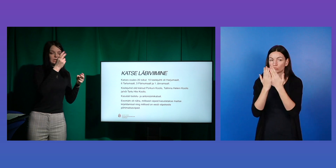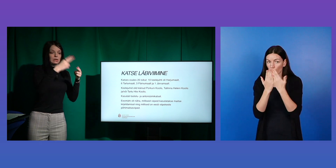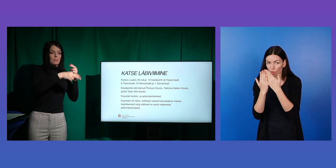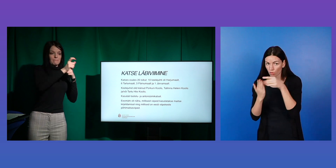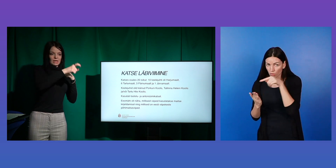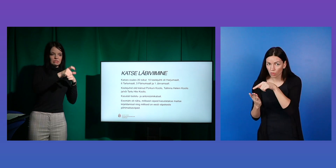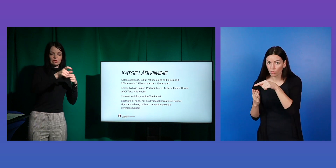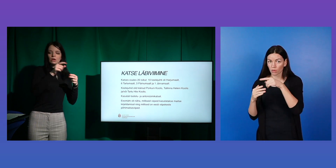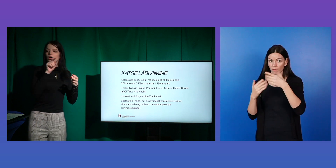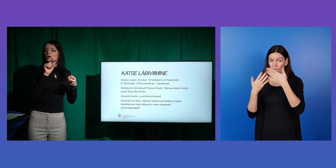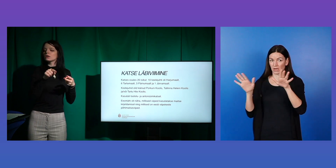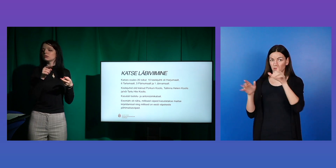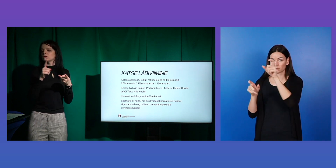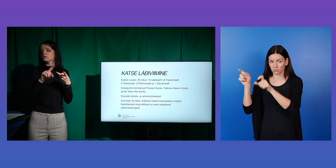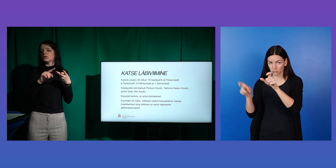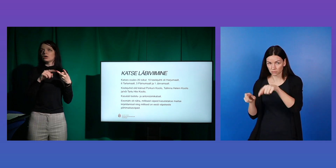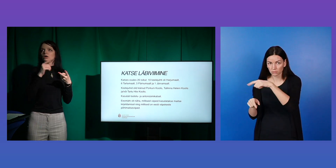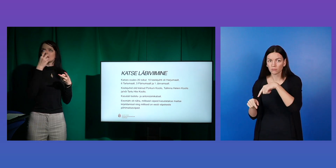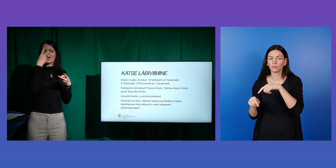käinud Porkuni koolis,